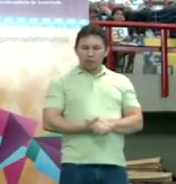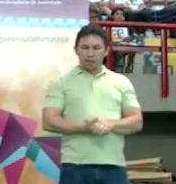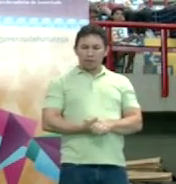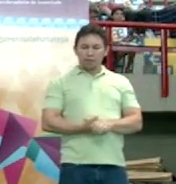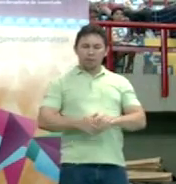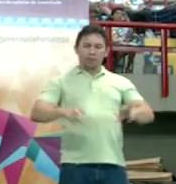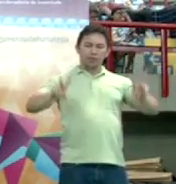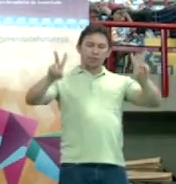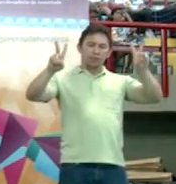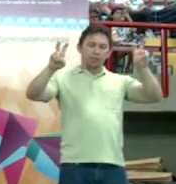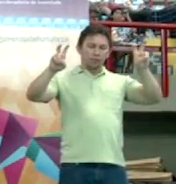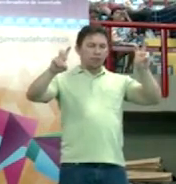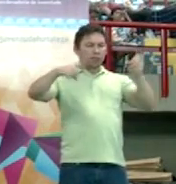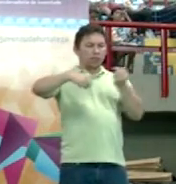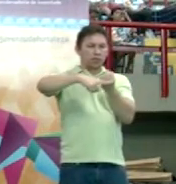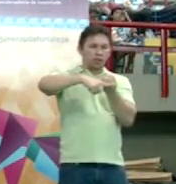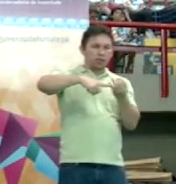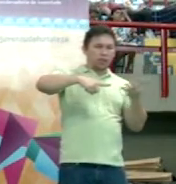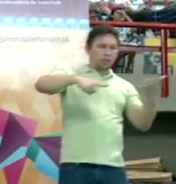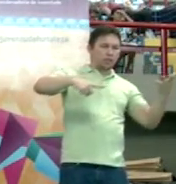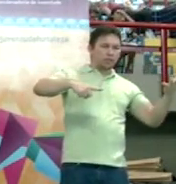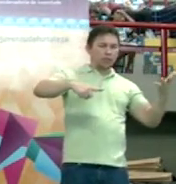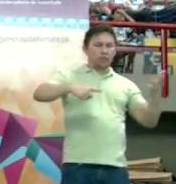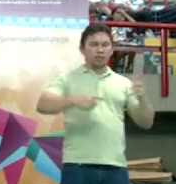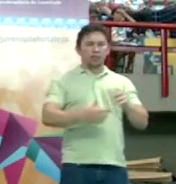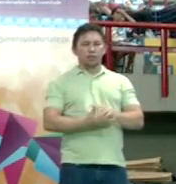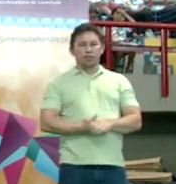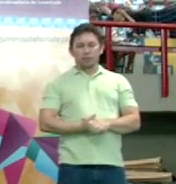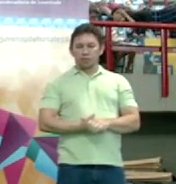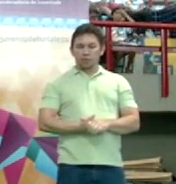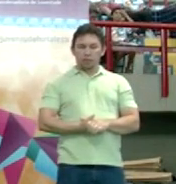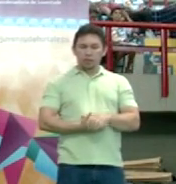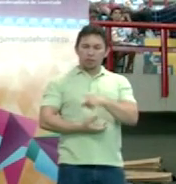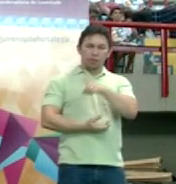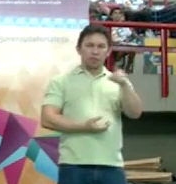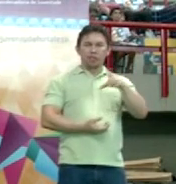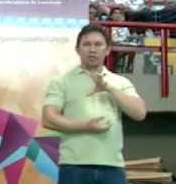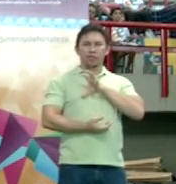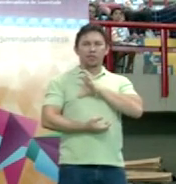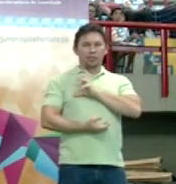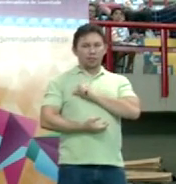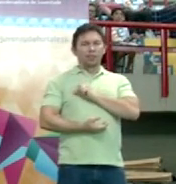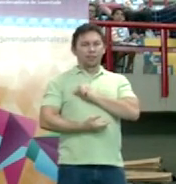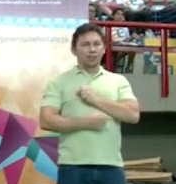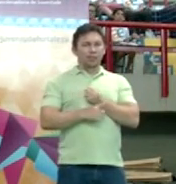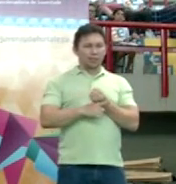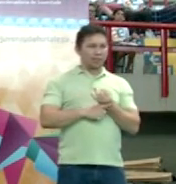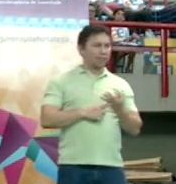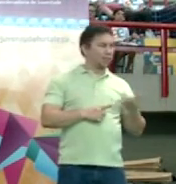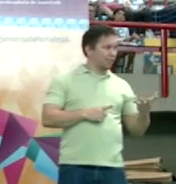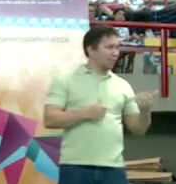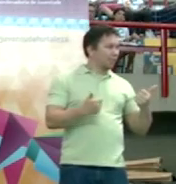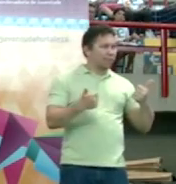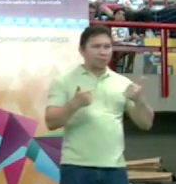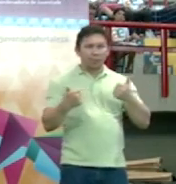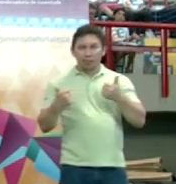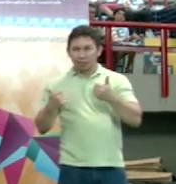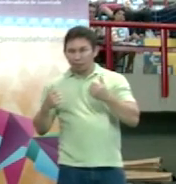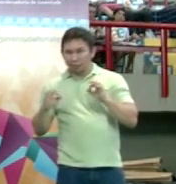nosso assunto de física. Todo mundo ama física, não é isso?